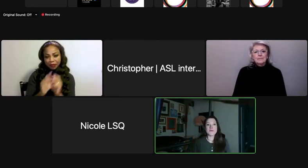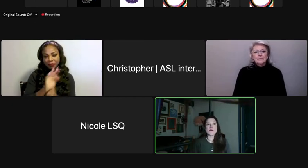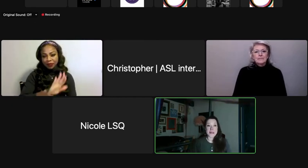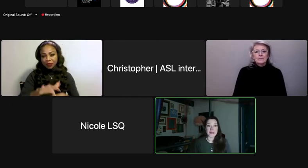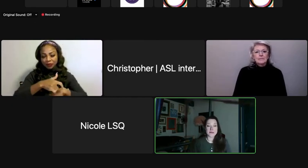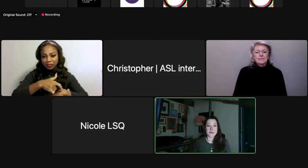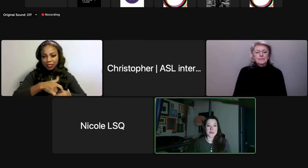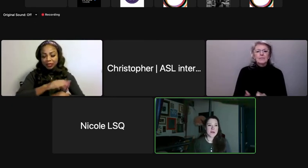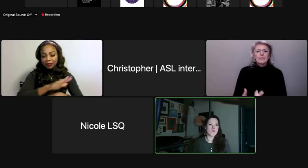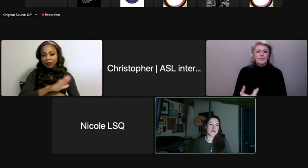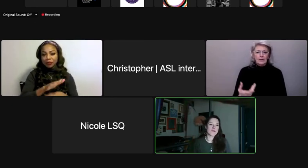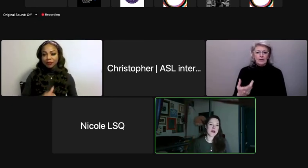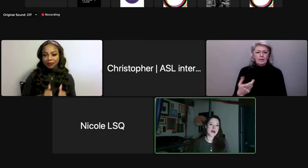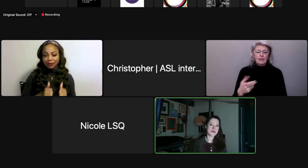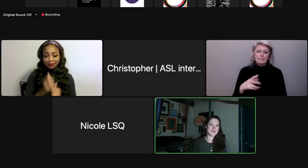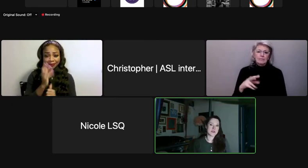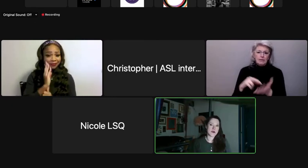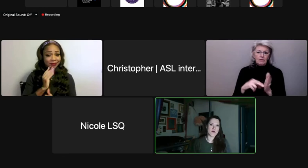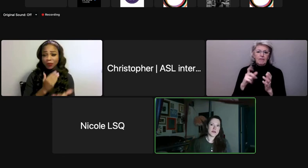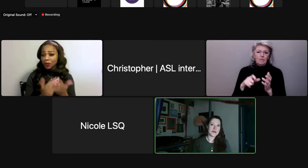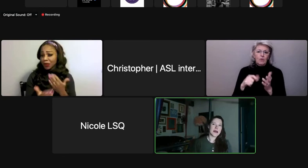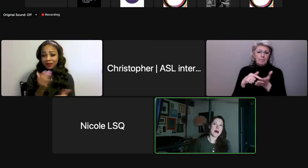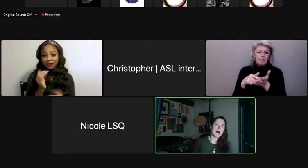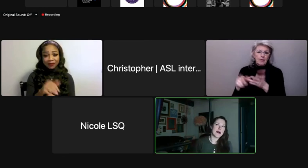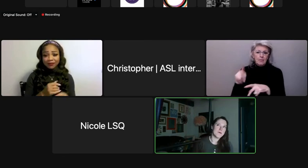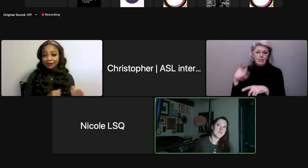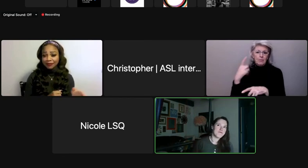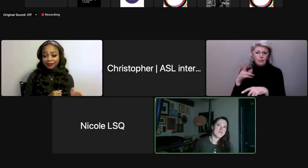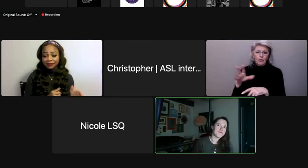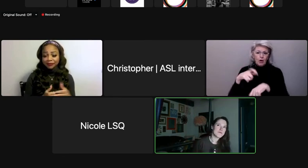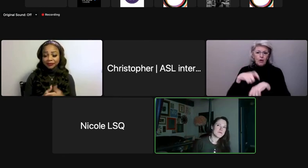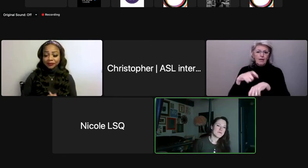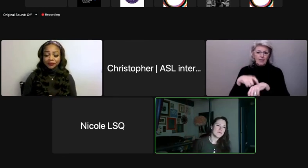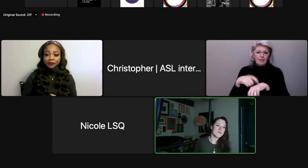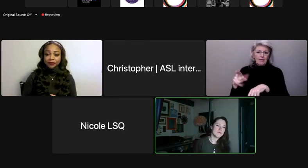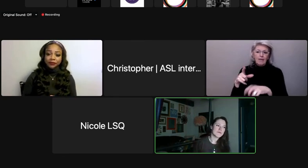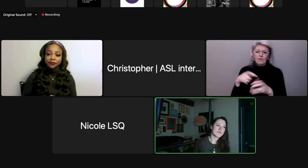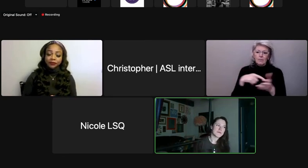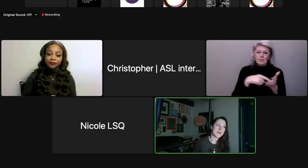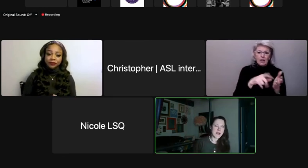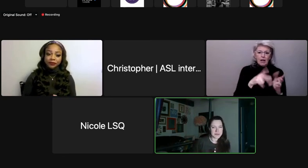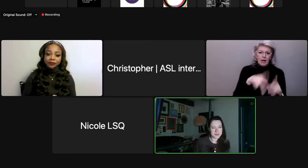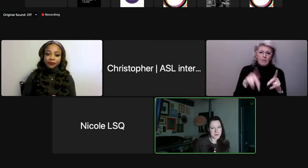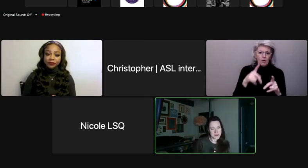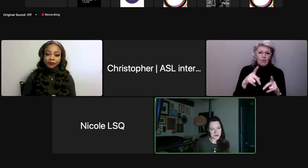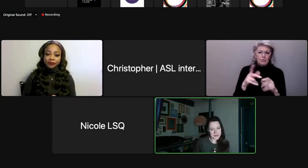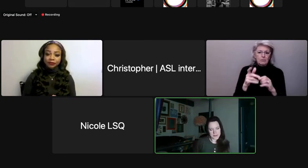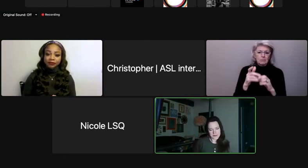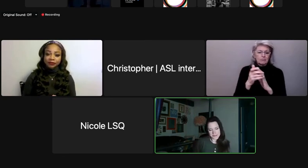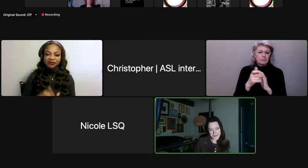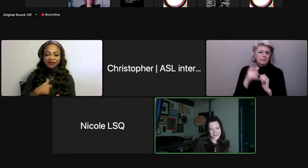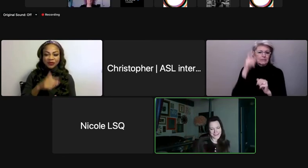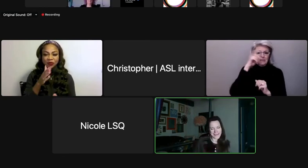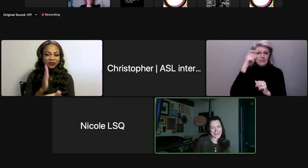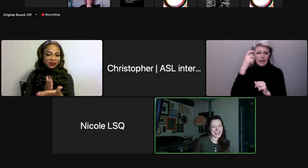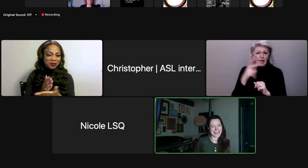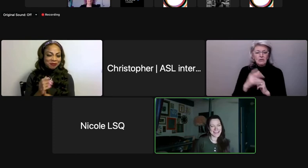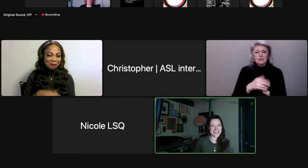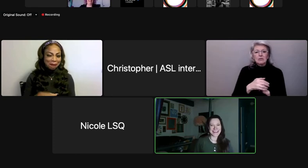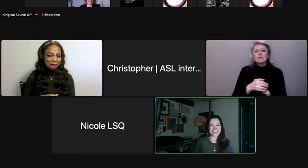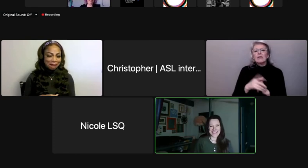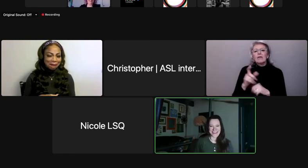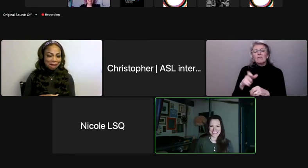en fait il faut payer les gens pour leur temps il faut payer les gens pour leur expérience pour